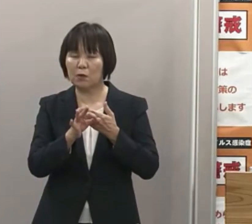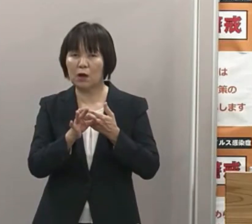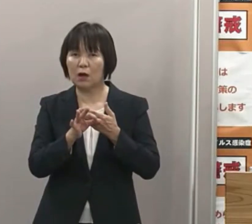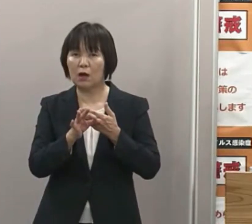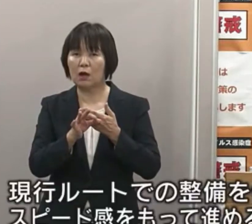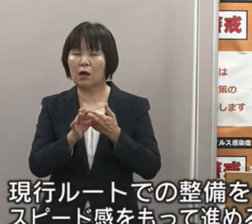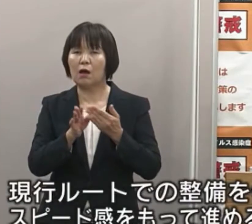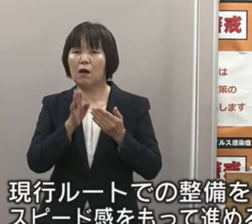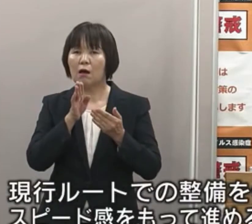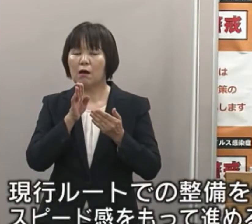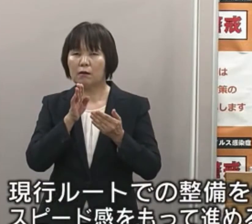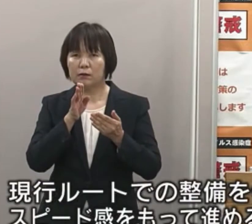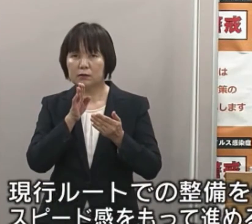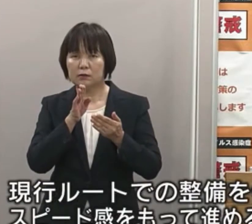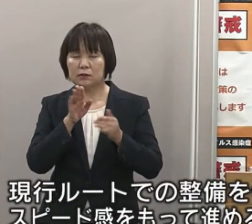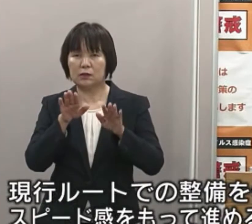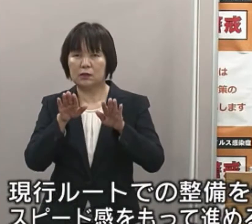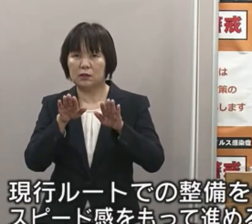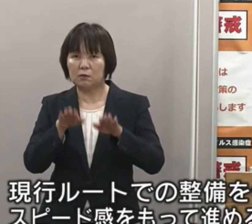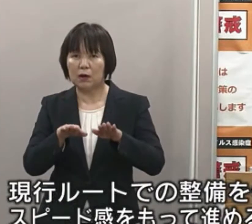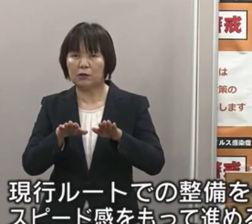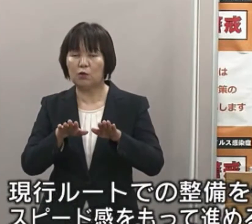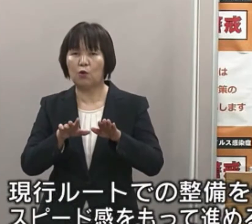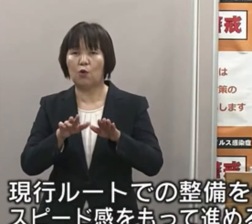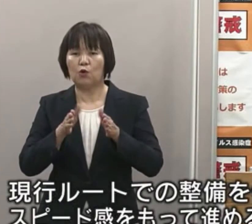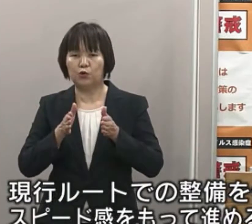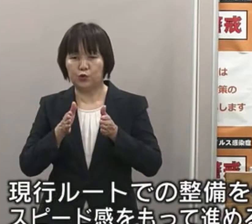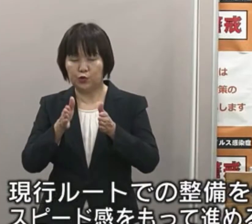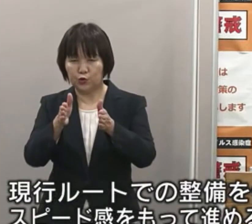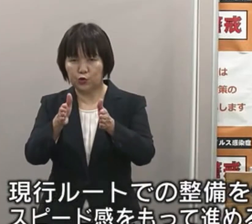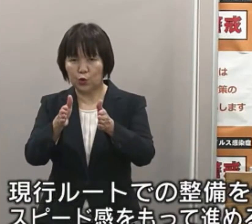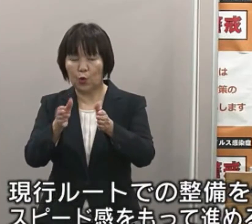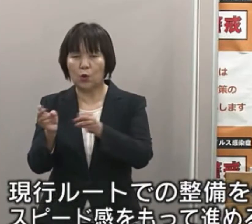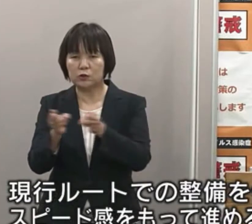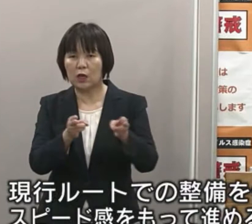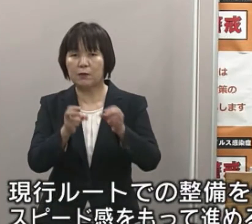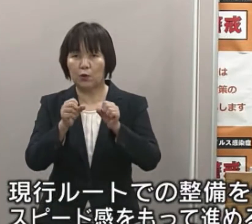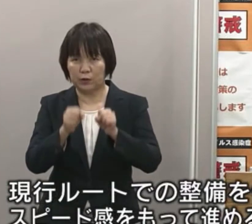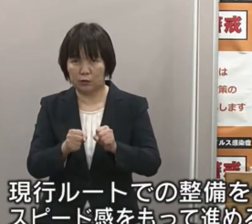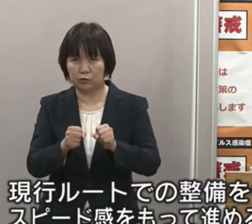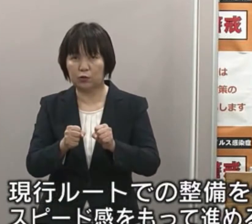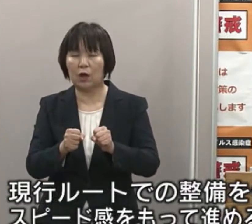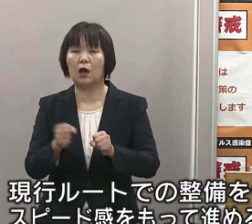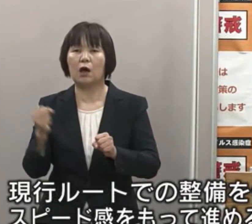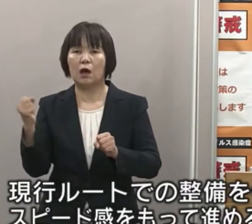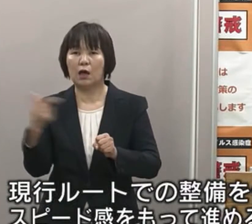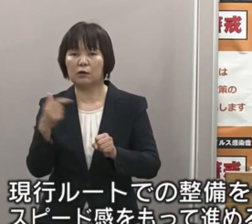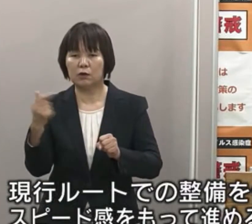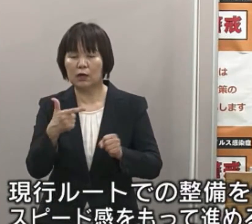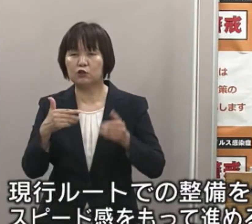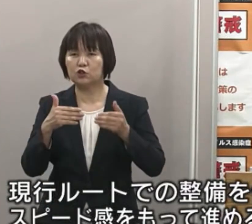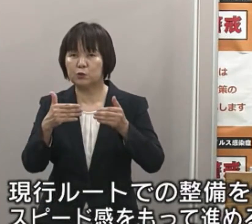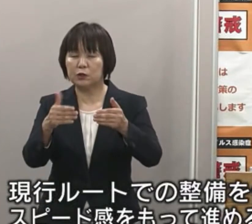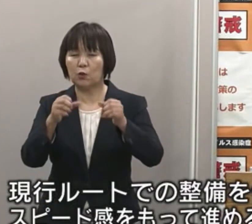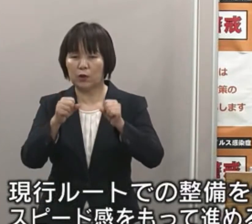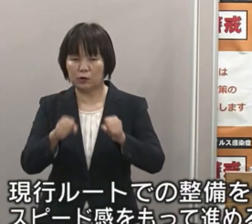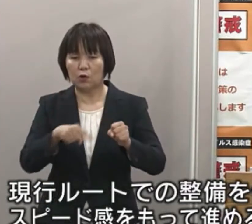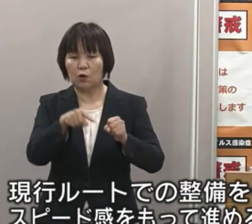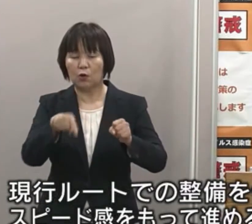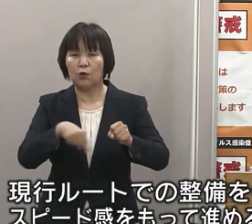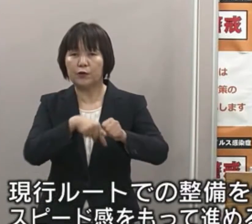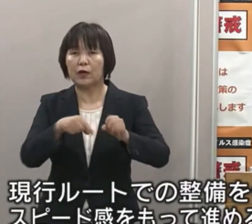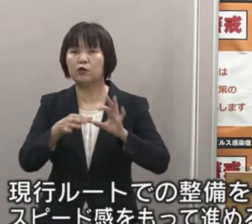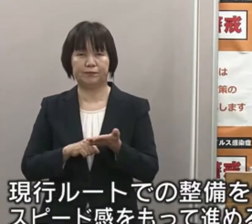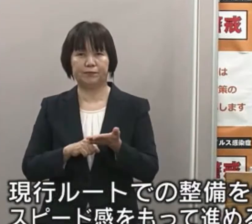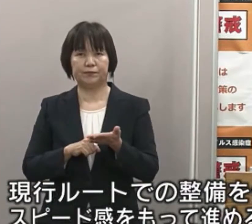現行ルートでの整備を促進するという点、それからスピード感を持って取り組みを進めるという点について確